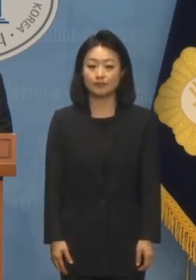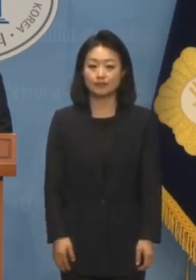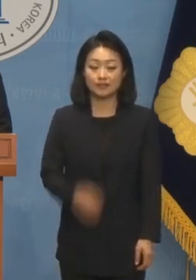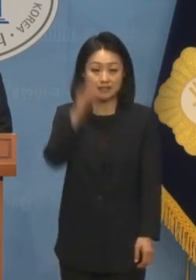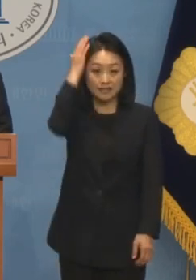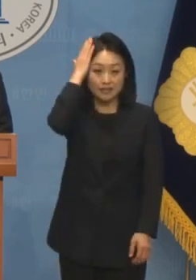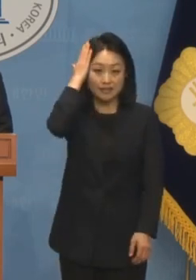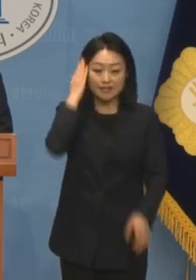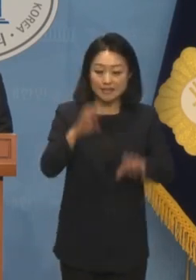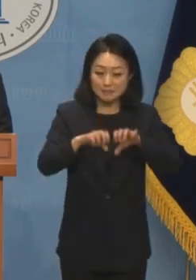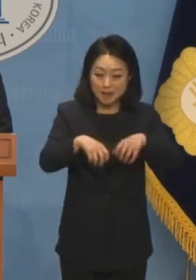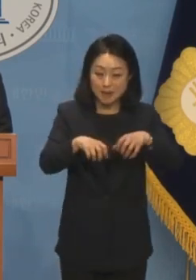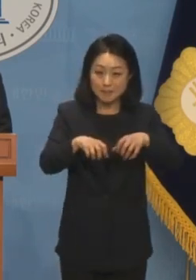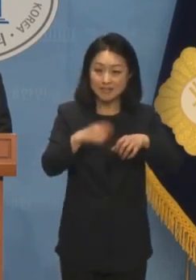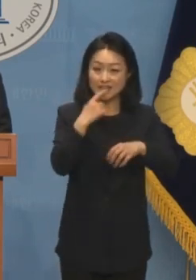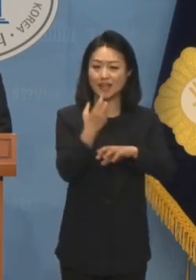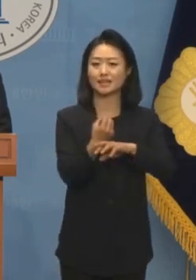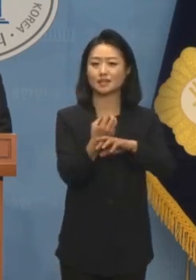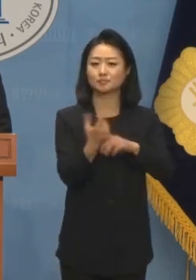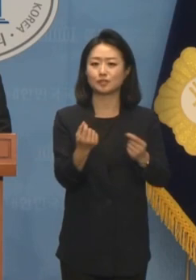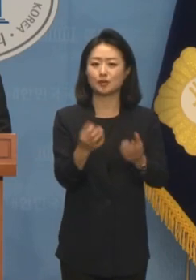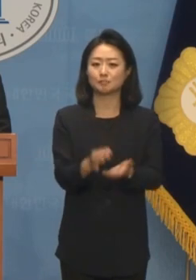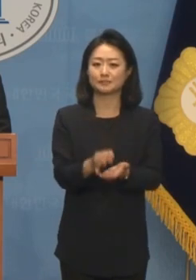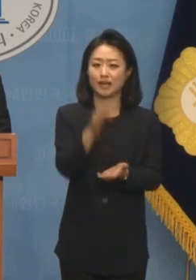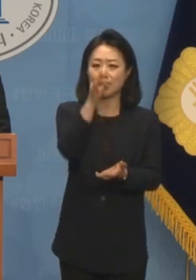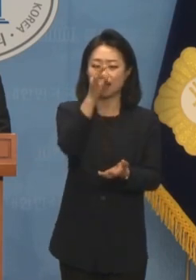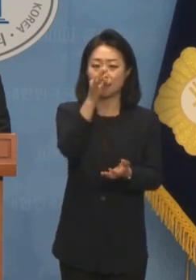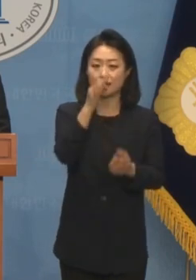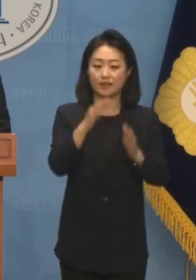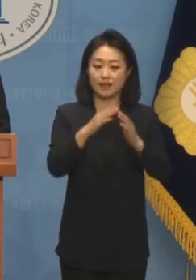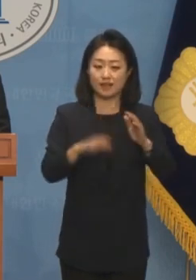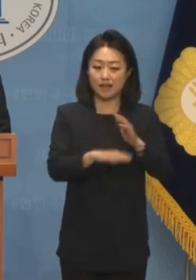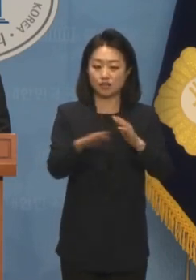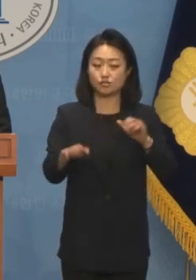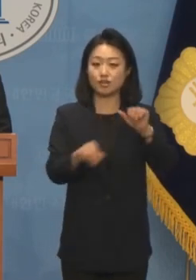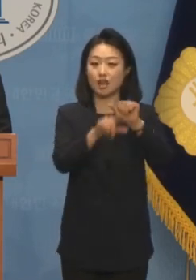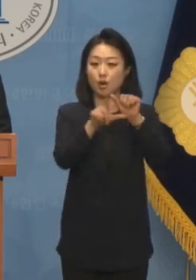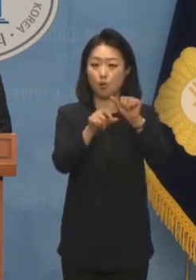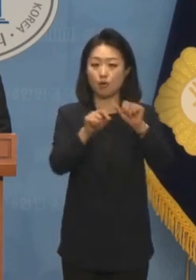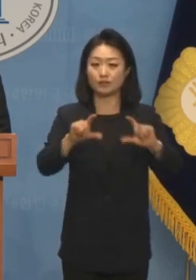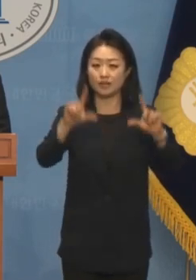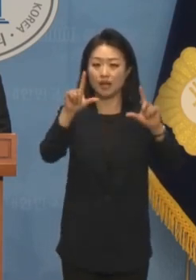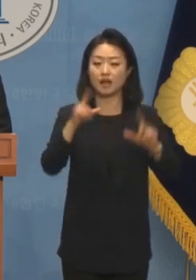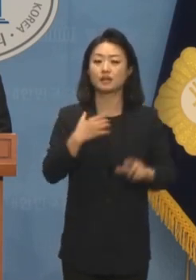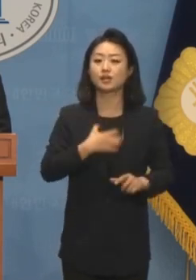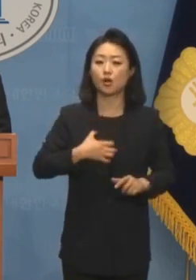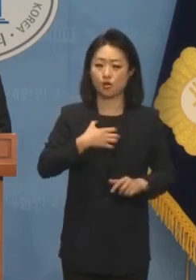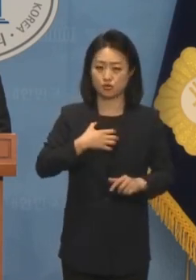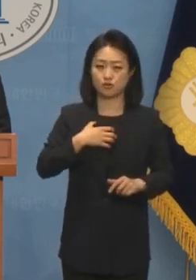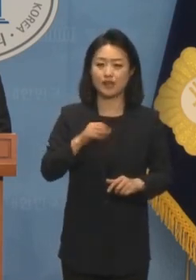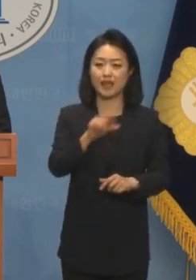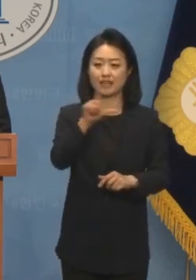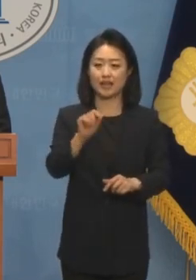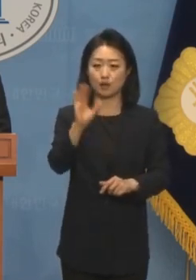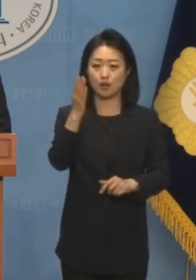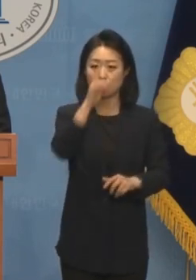김밥이 금밥이 되고 가정의 달이 걱정의 달이 될 판인데 정부는 무엇을 하고 있습니까?